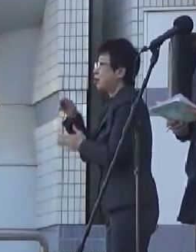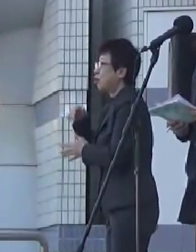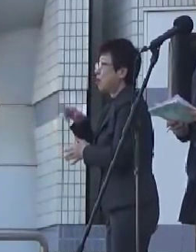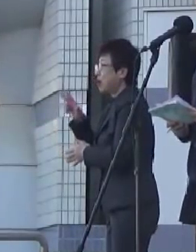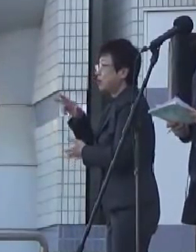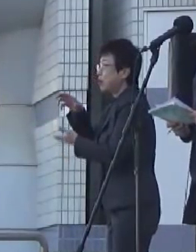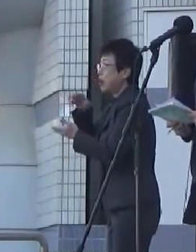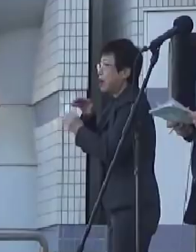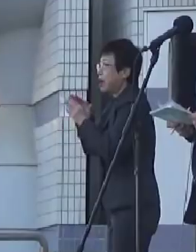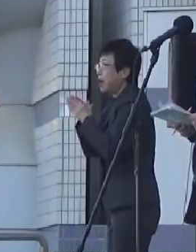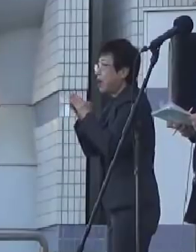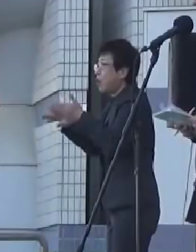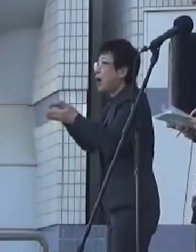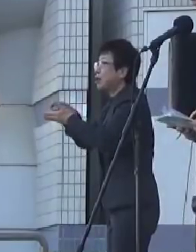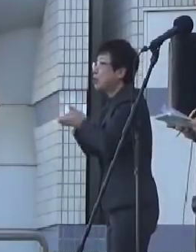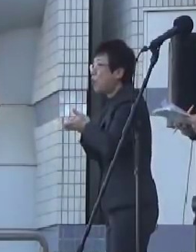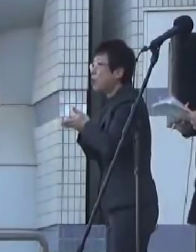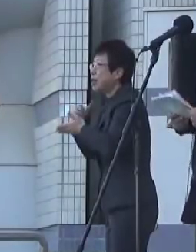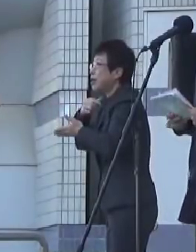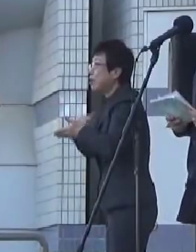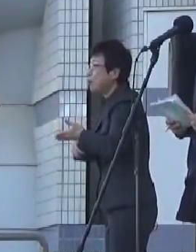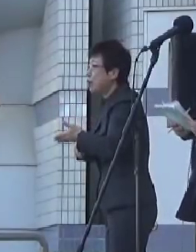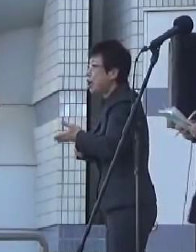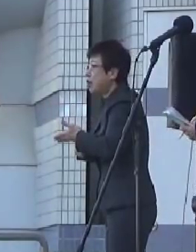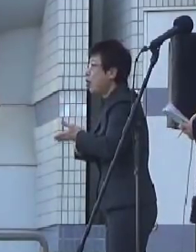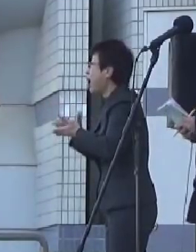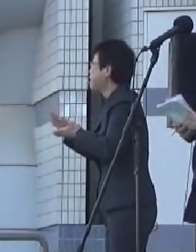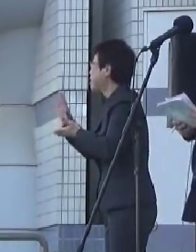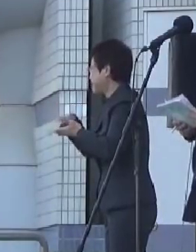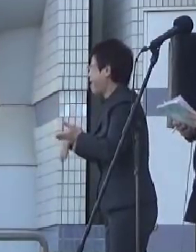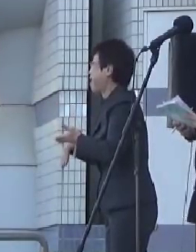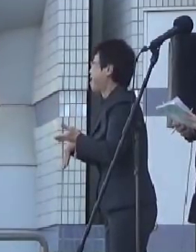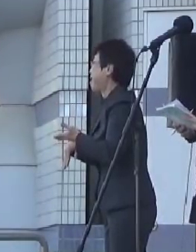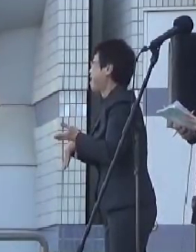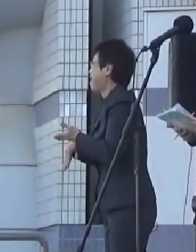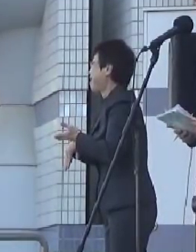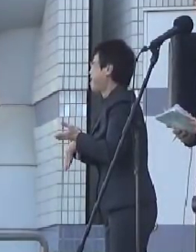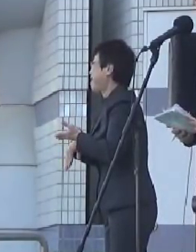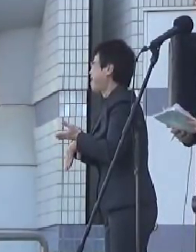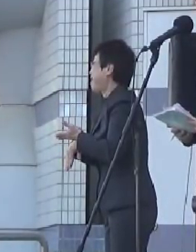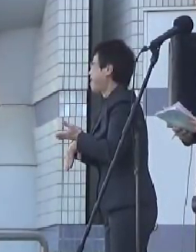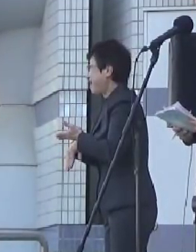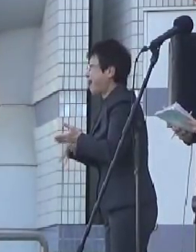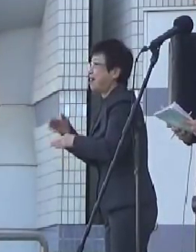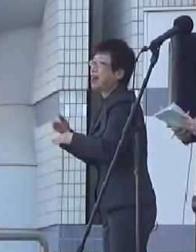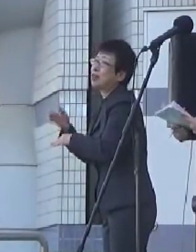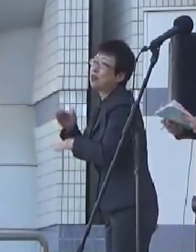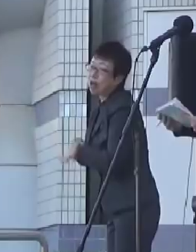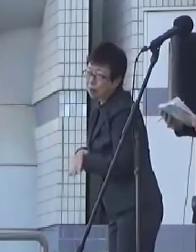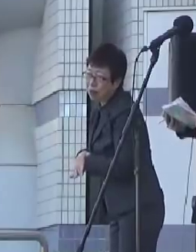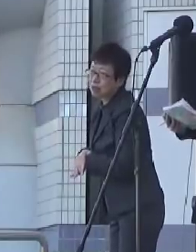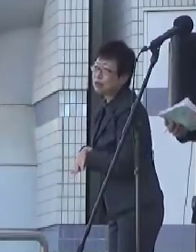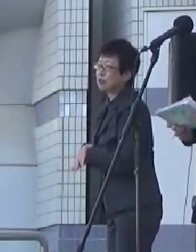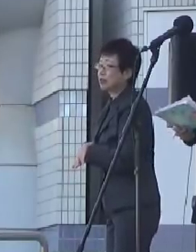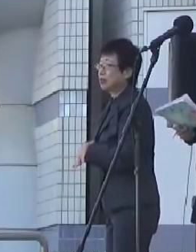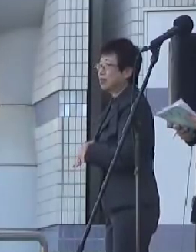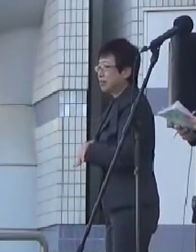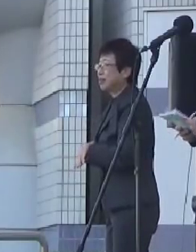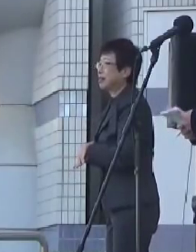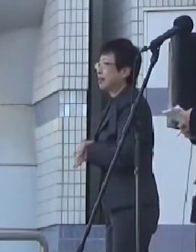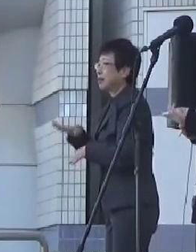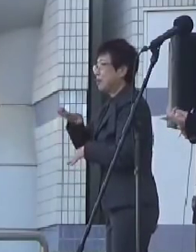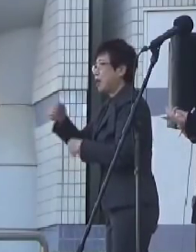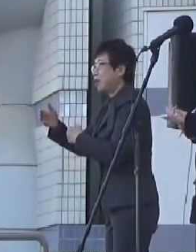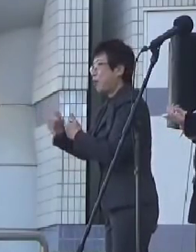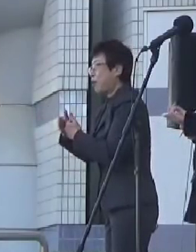ル平和賞にノミネートいたしまして、ありがとうございます。本当に皆さんのおかげで、支えられている応